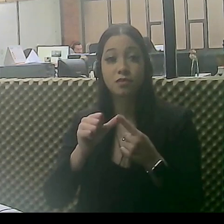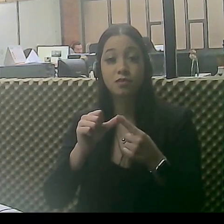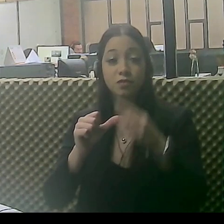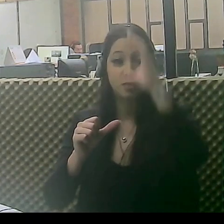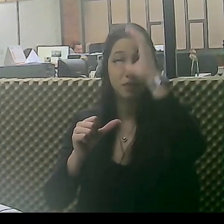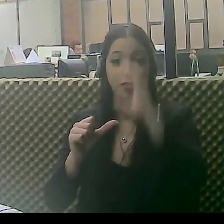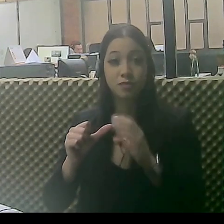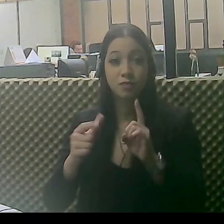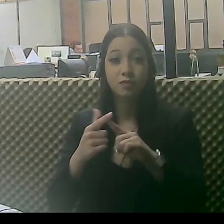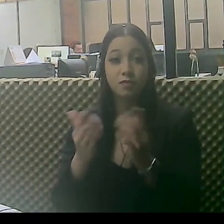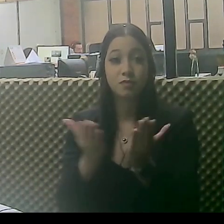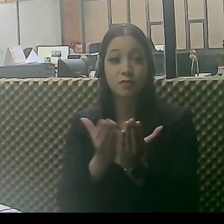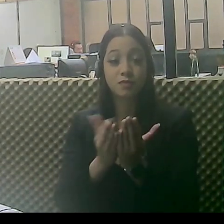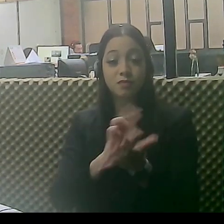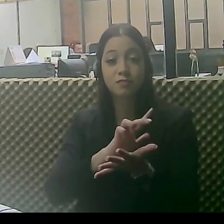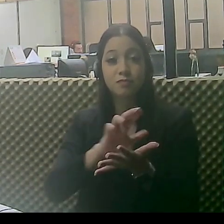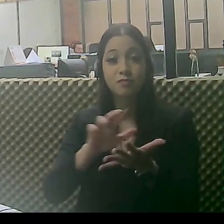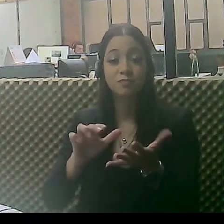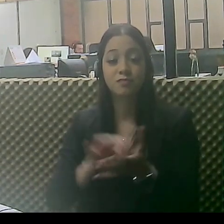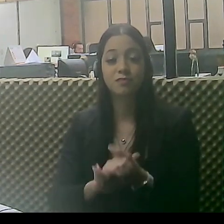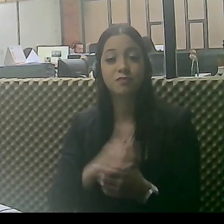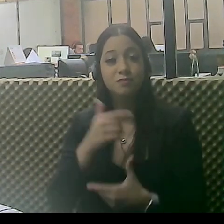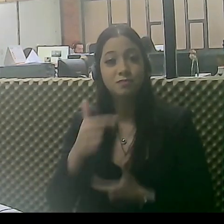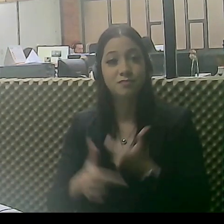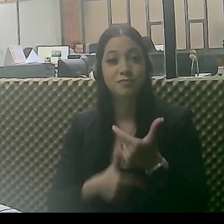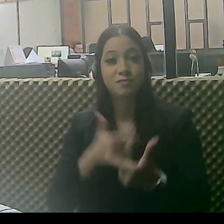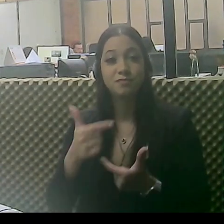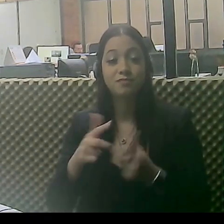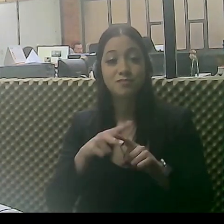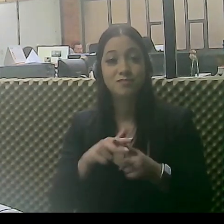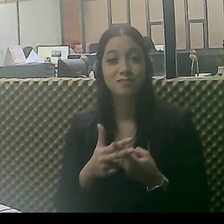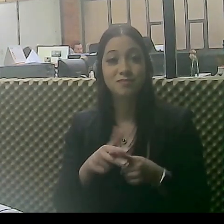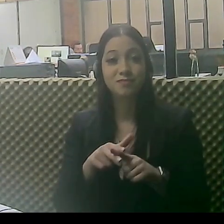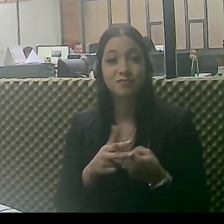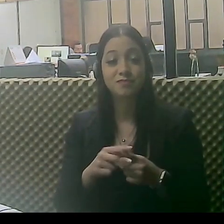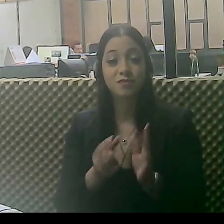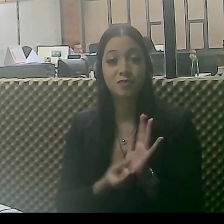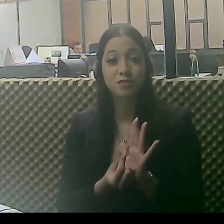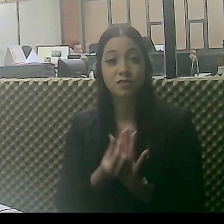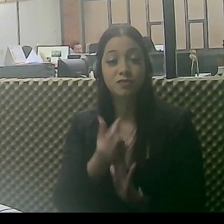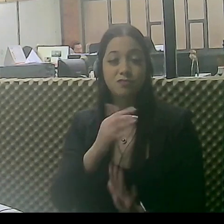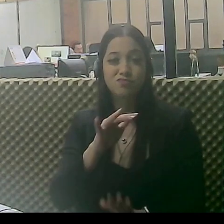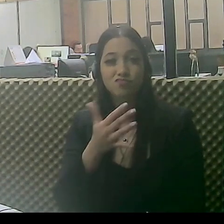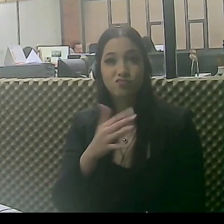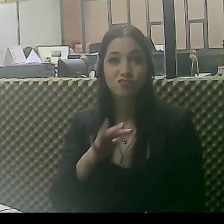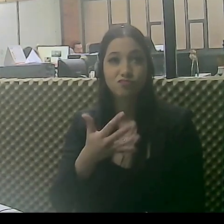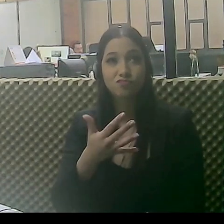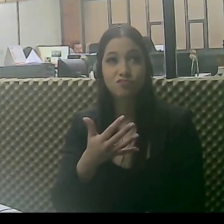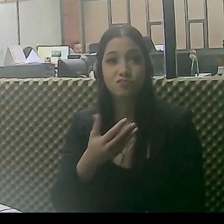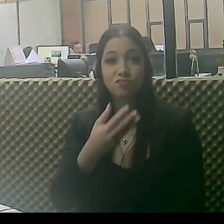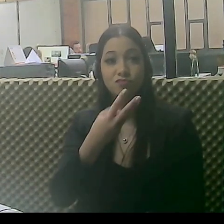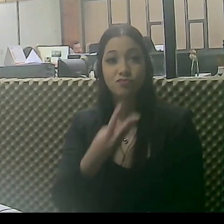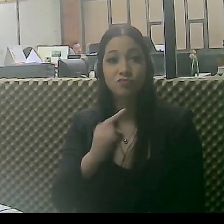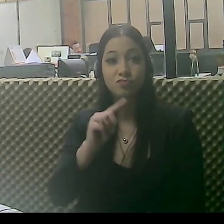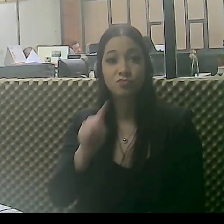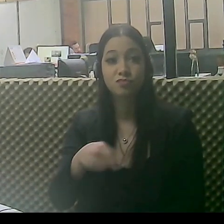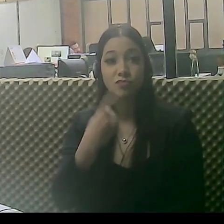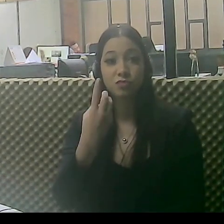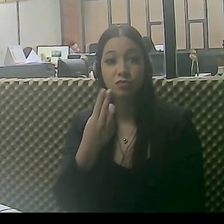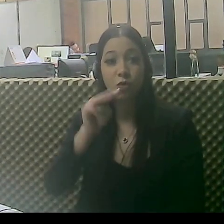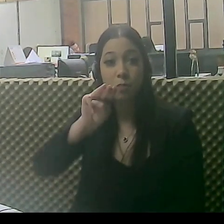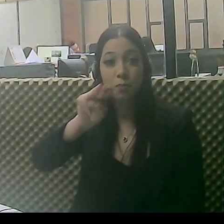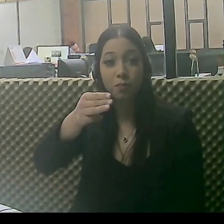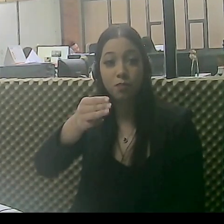Cívica, da Bíblia e mais. Os serviços de reparos estão orçados em aproximadamente 3,1 milhões